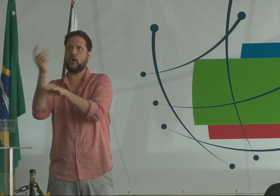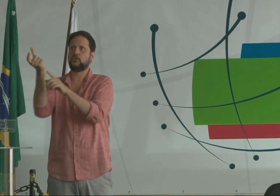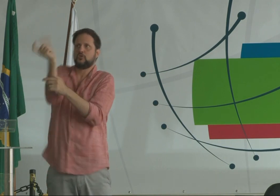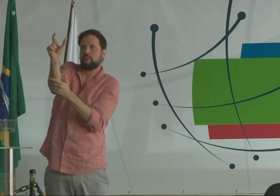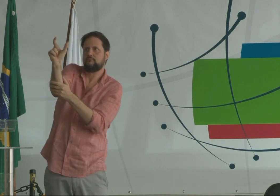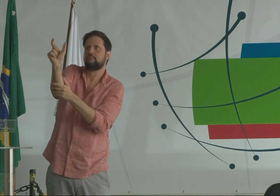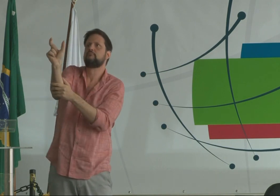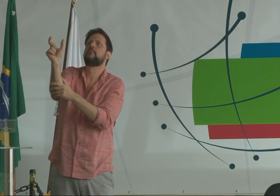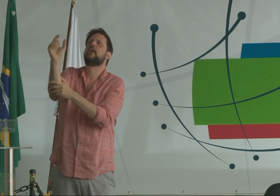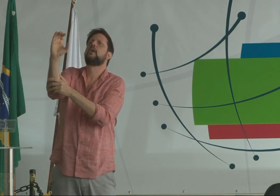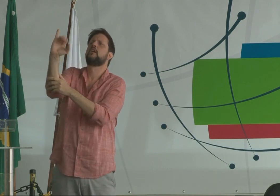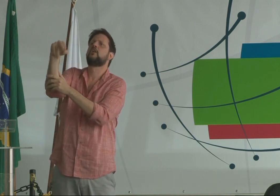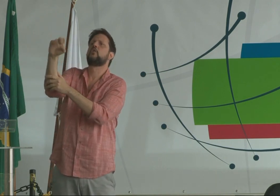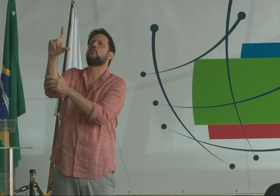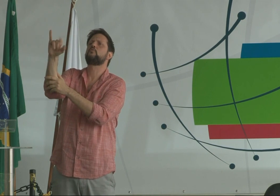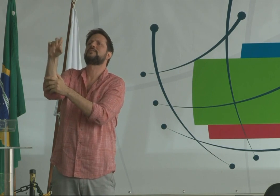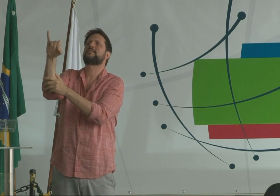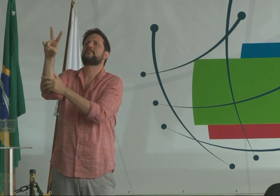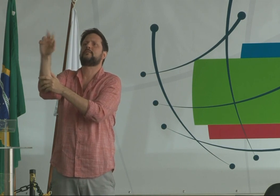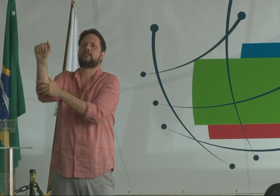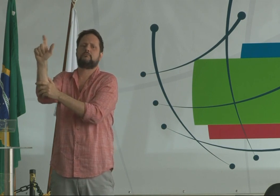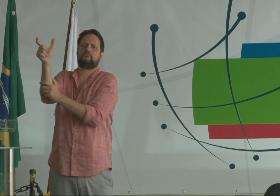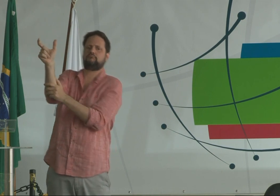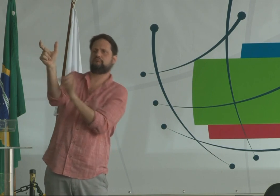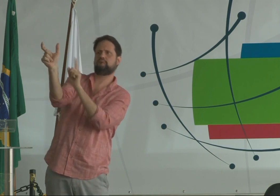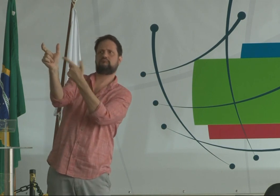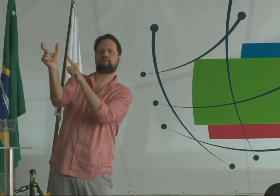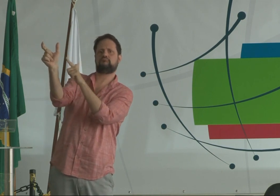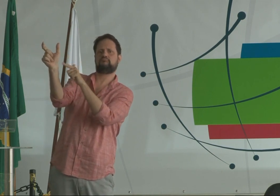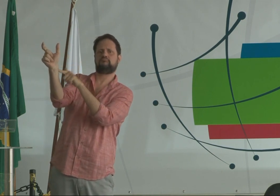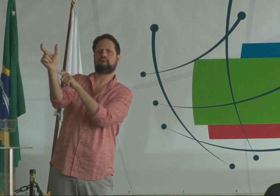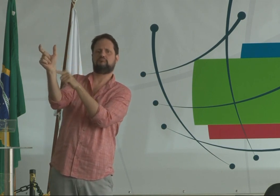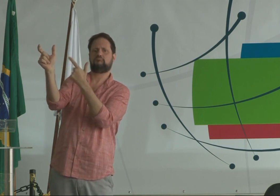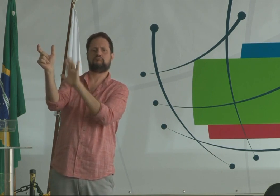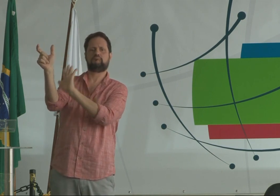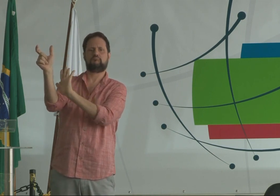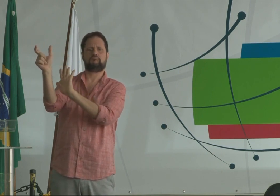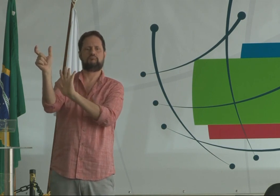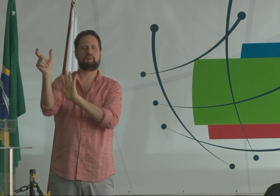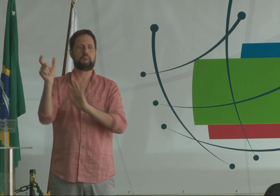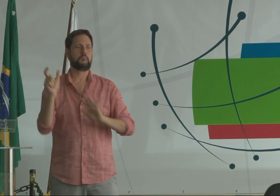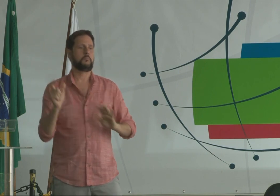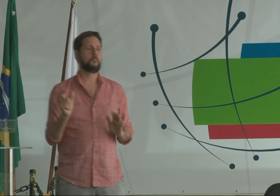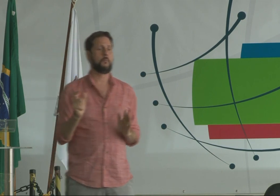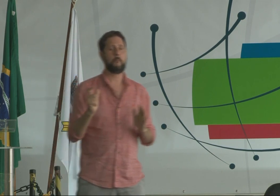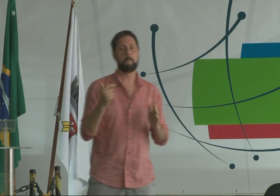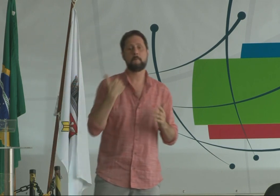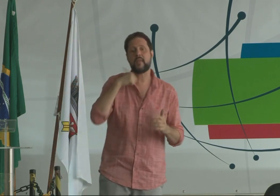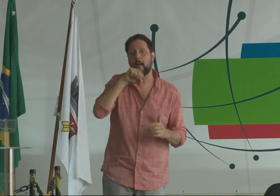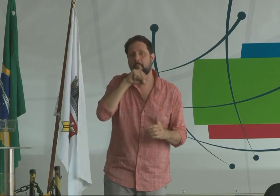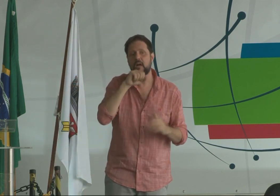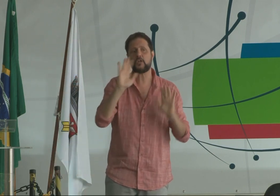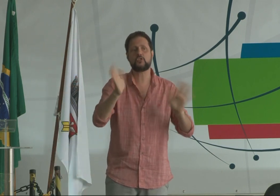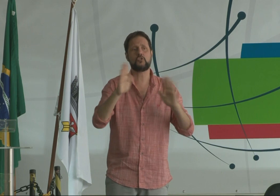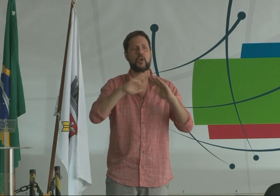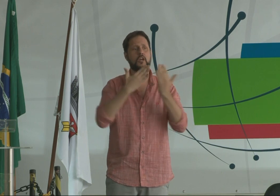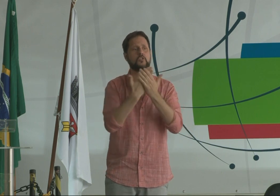todas. A palavra inclusão, ela estava estabelecida, não estava consolidada o processo de ligação